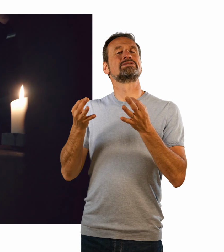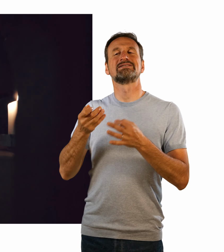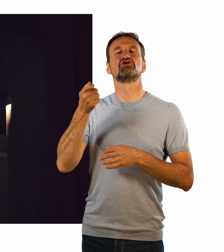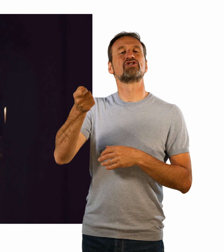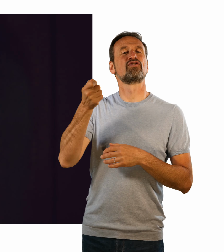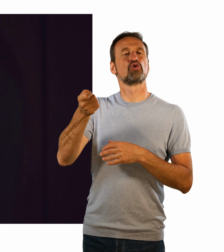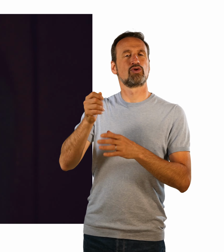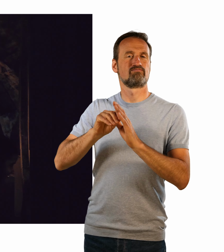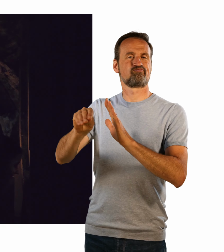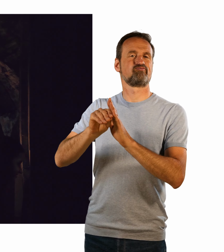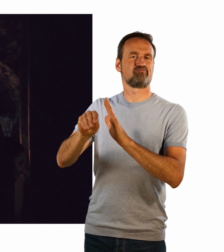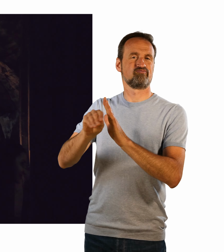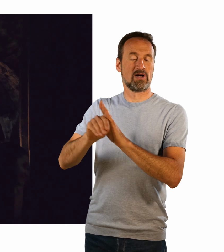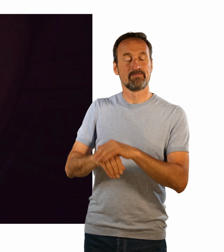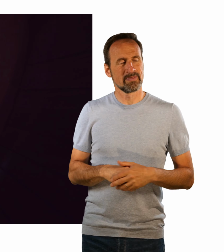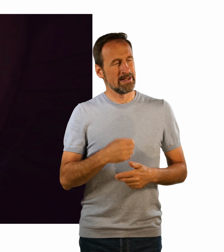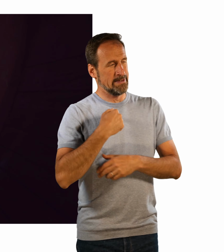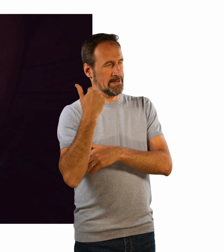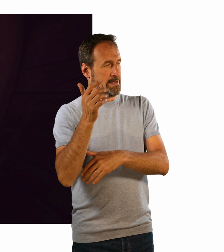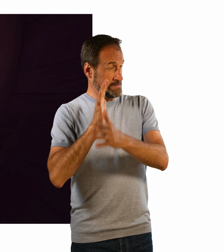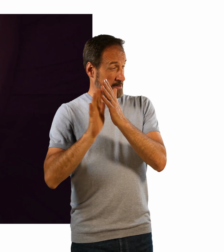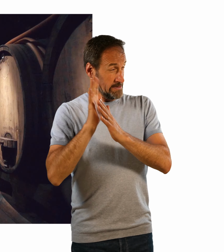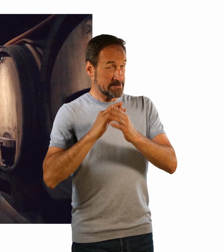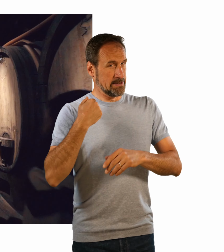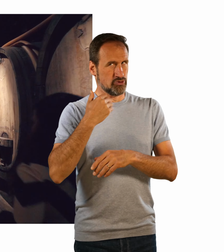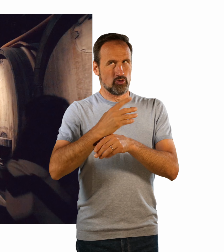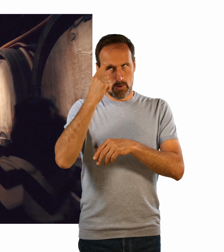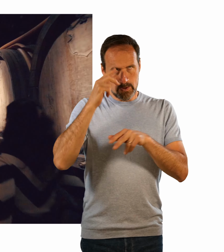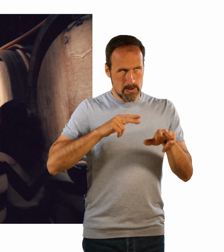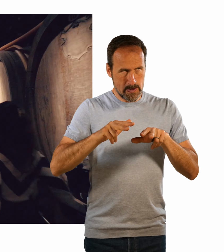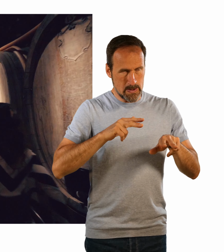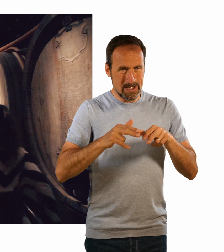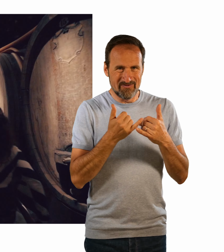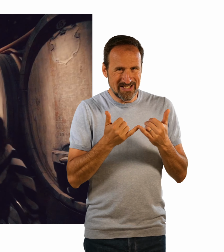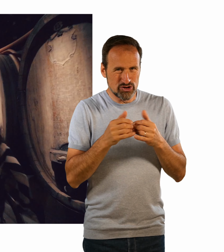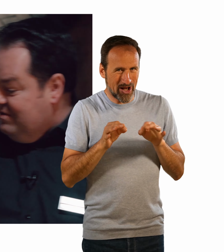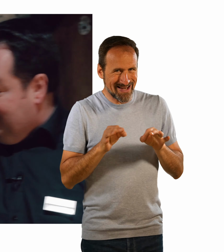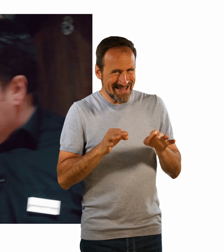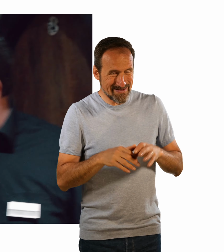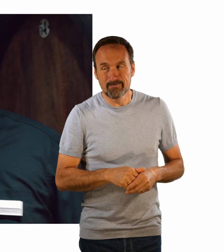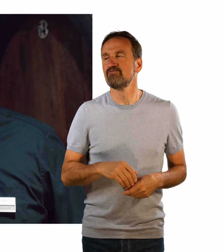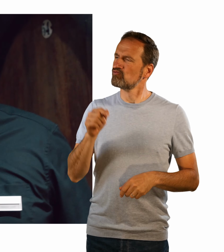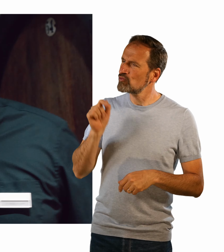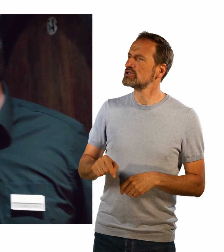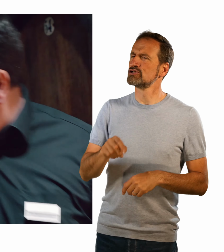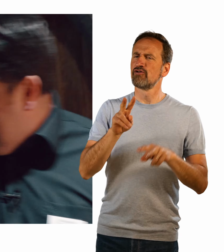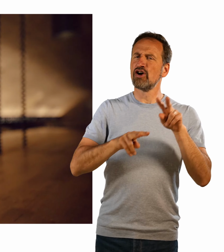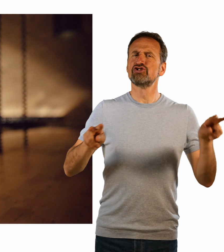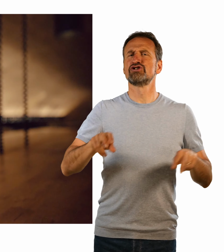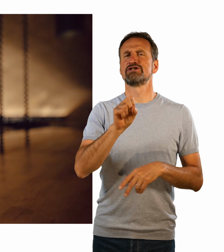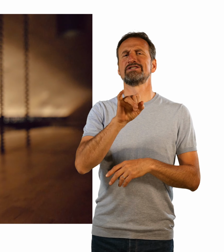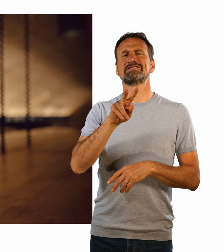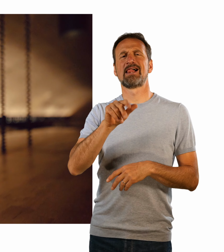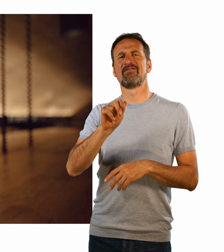er mir so erzählt hat, ich so ein bisschen an eine Strategie gedacht habe. Und jetzt werden wir einfach mal verschiedene Silvaner ein bisschen im Vergleich verkosten.